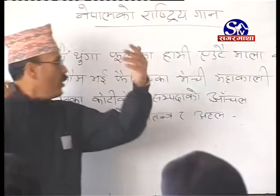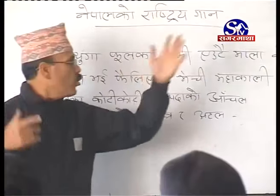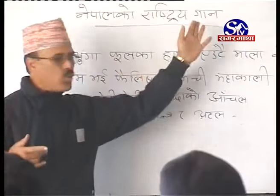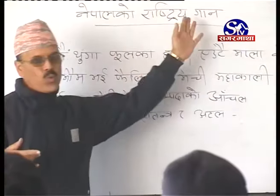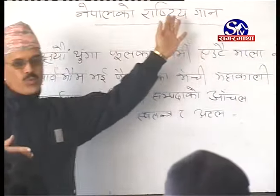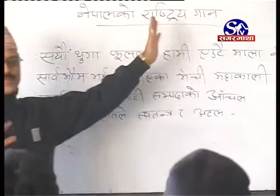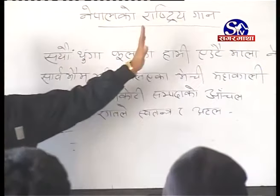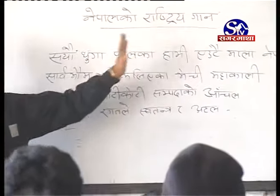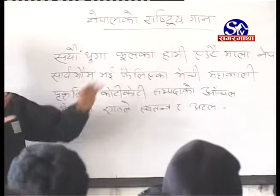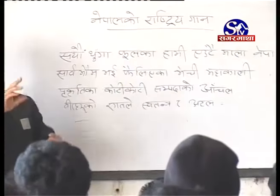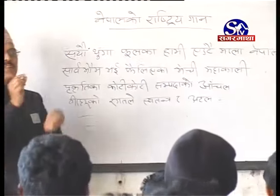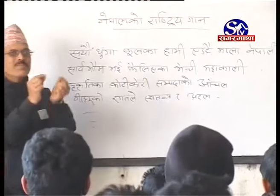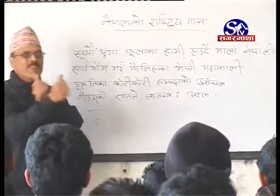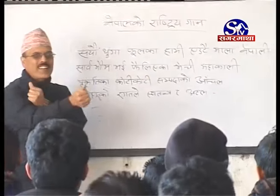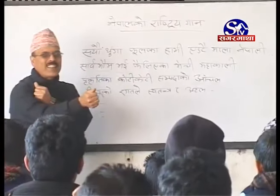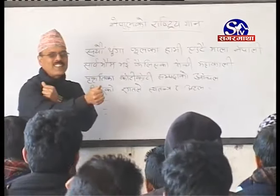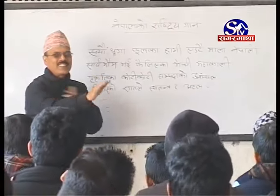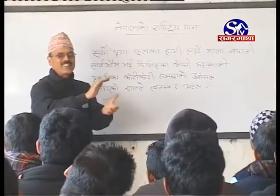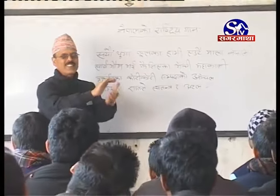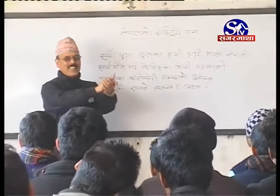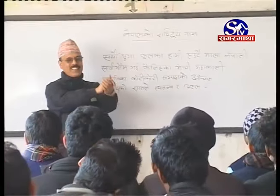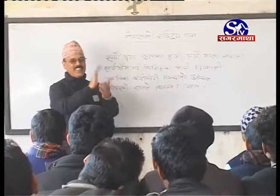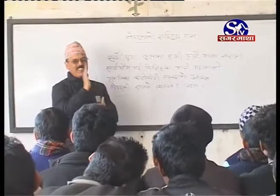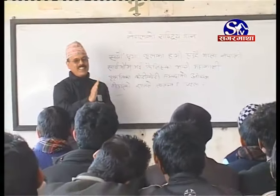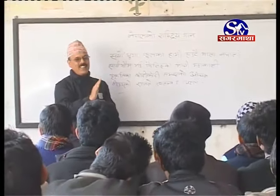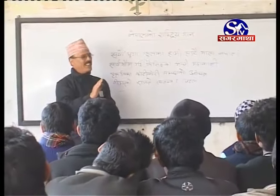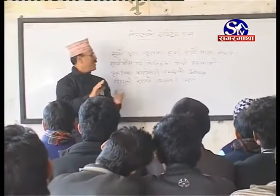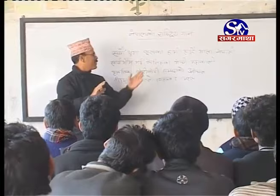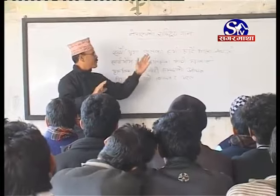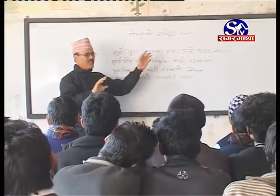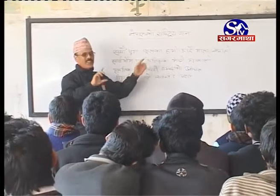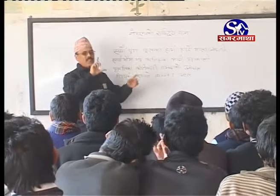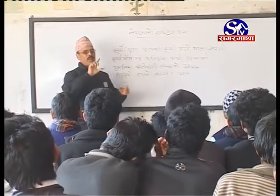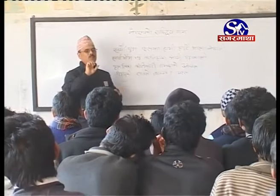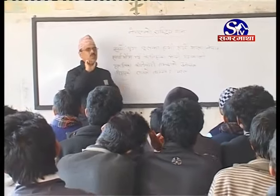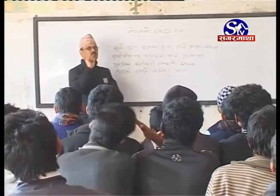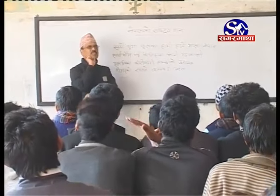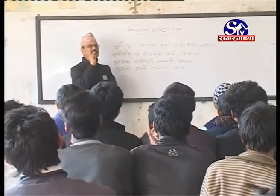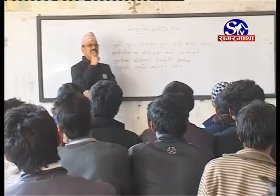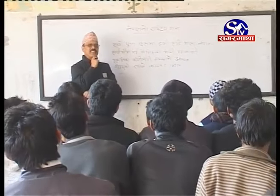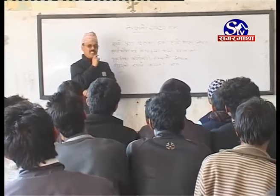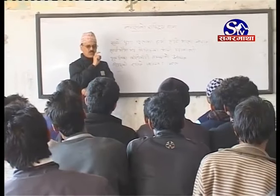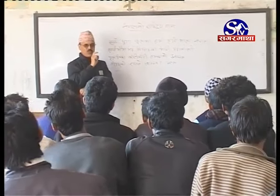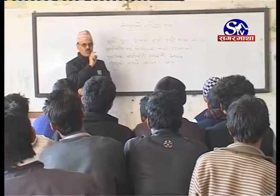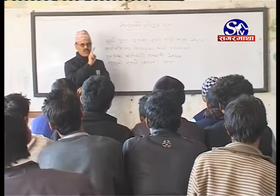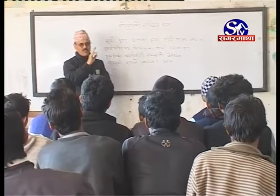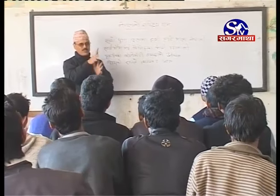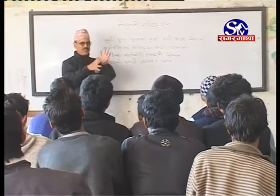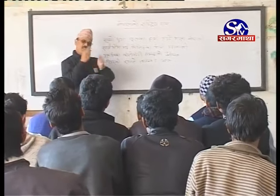यस हिसाबले हरेक नेपालीले कक्षा अनुसार पढ्ने पाठ्यक्रम र सिकाइ बहिरा विद्यार्थीले पनि पढ्छन् र